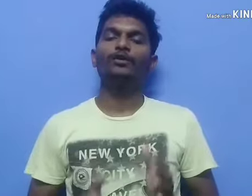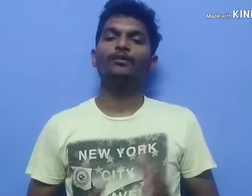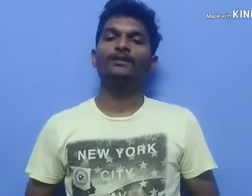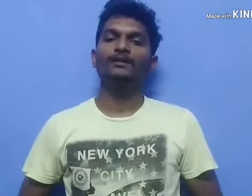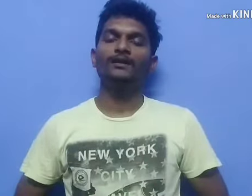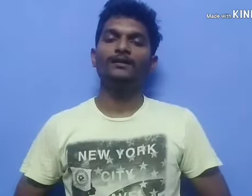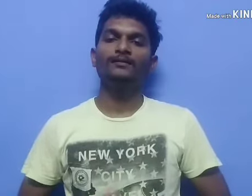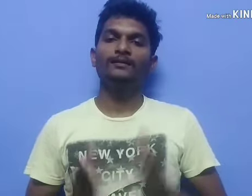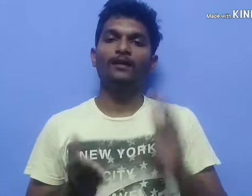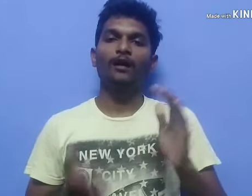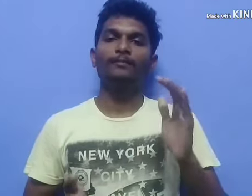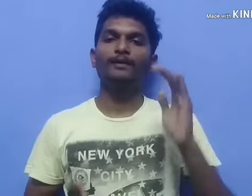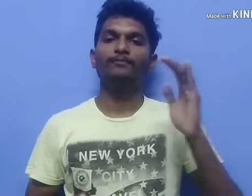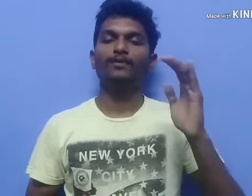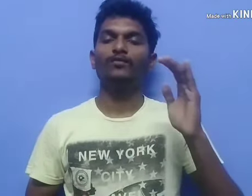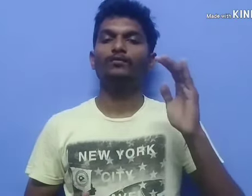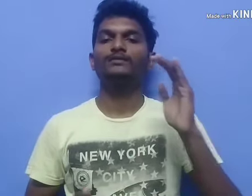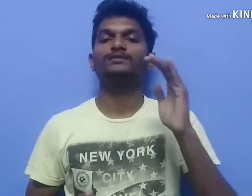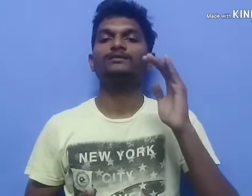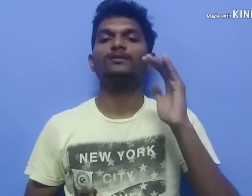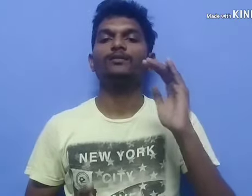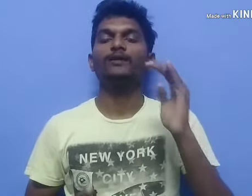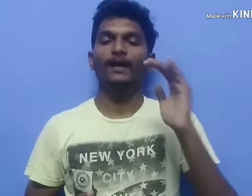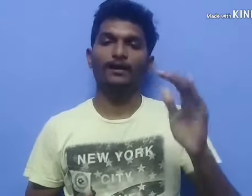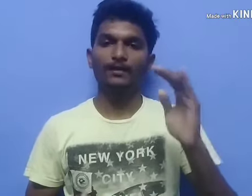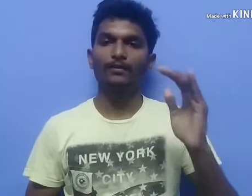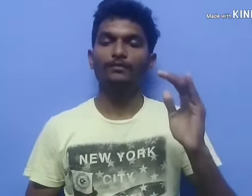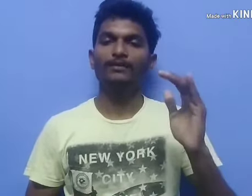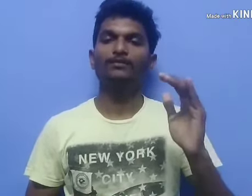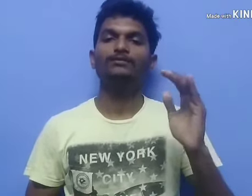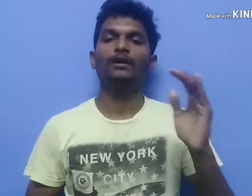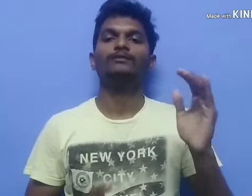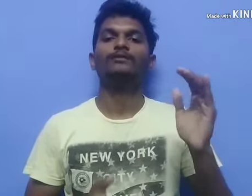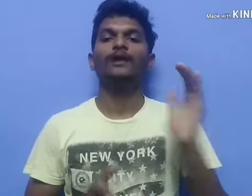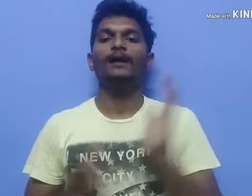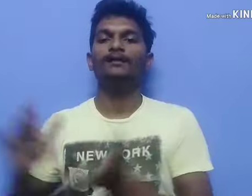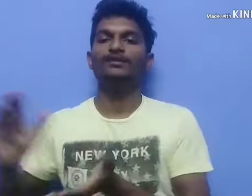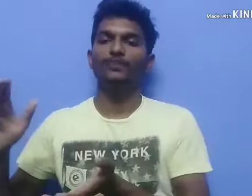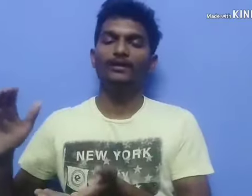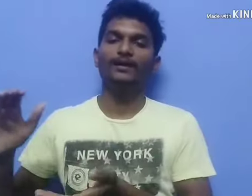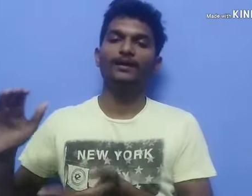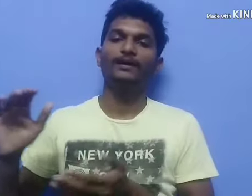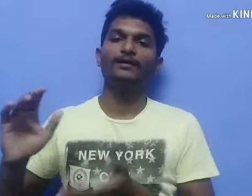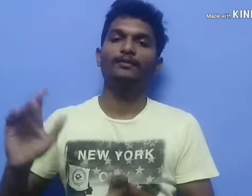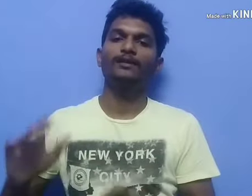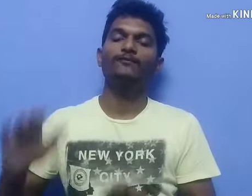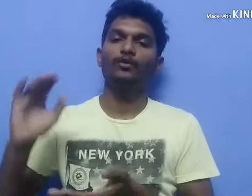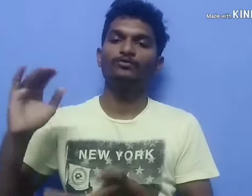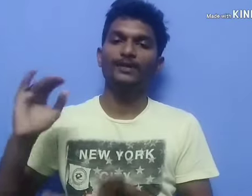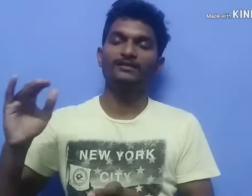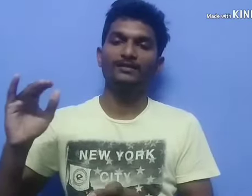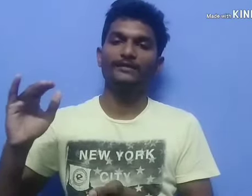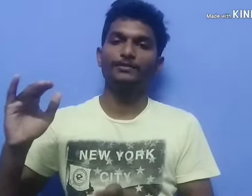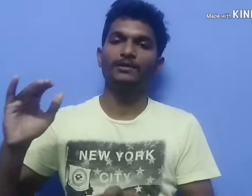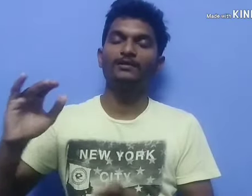வீடியோவில் பார்த்தீங்கன்னா டாப் 10 பவர்ஃபுல் பிசன்ஸ் இந்த வேர்ல்டு யார் யார் அப்படின்னு பார்த்தோம். ஸோ அதை வந்து யார் ரிலீஸ் பண்ணியிருந்தாங்க அப்படின்னா ஃப்ரோக்ஸ் மேகசின் ரிலீஸ் பண்ணியிருந்தாங்க.